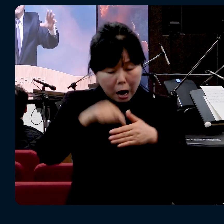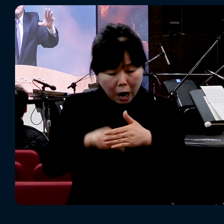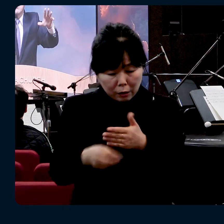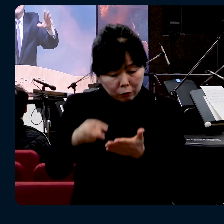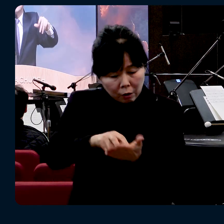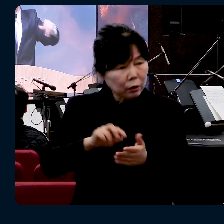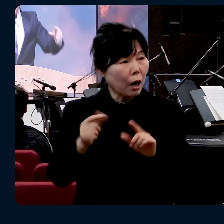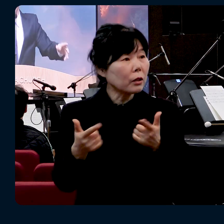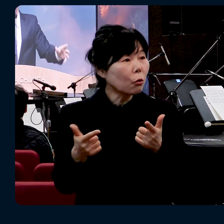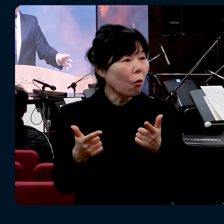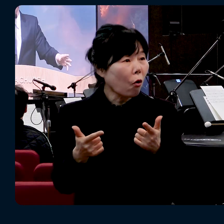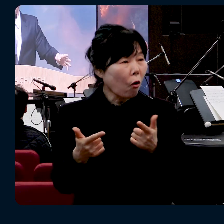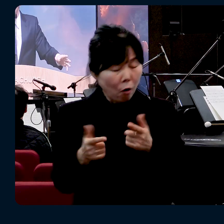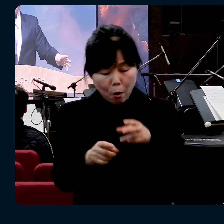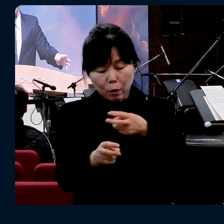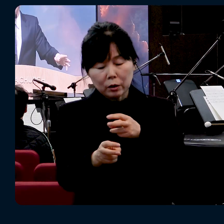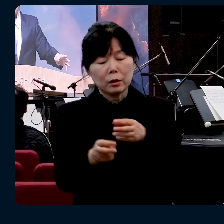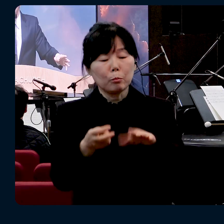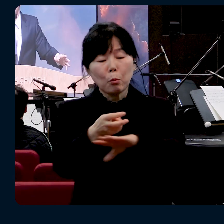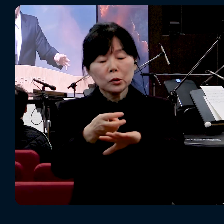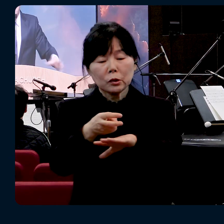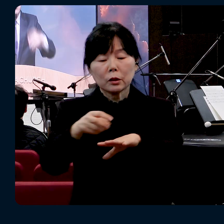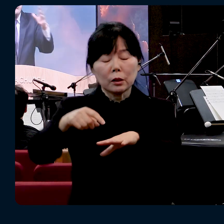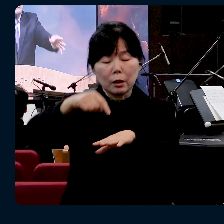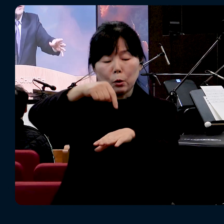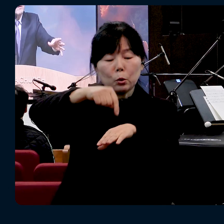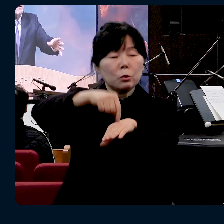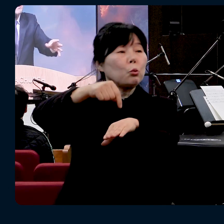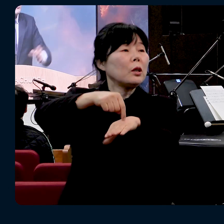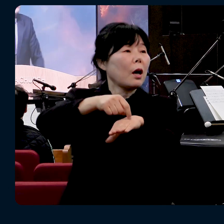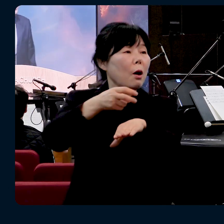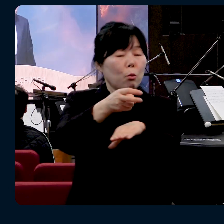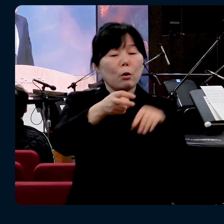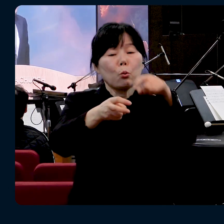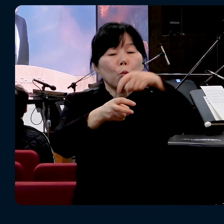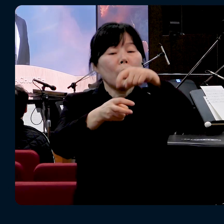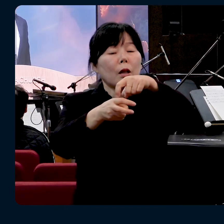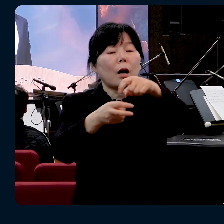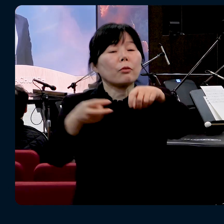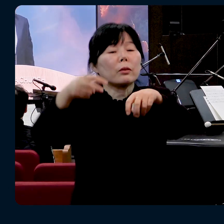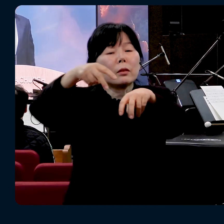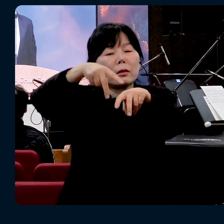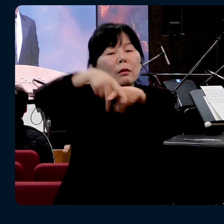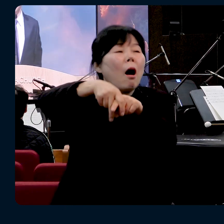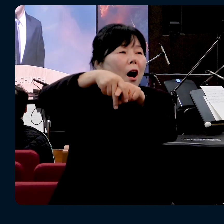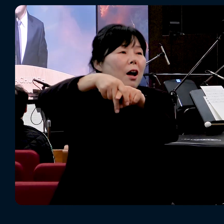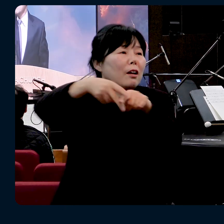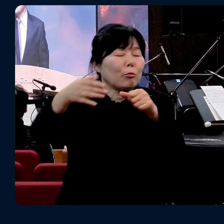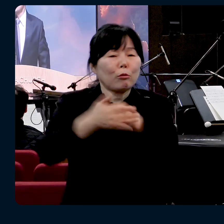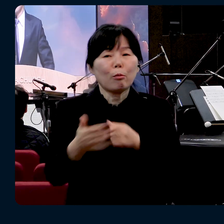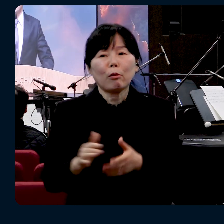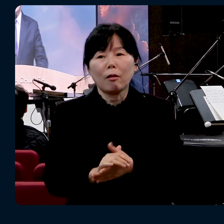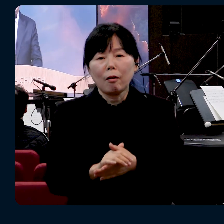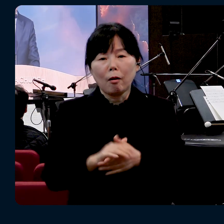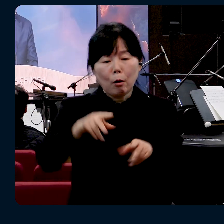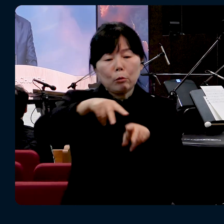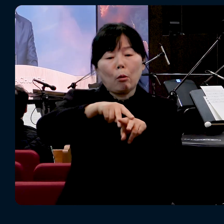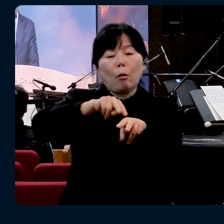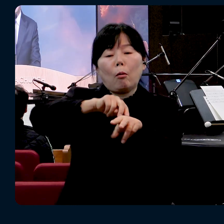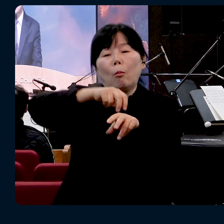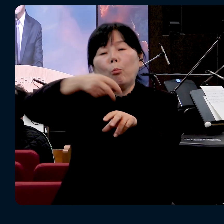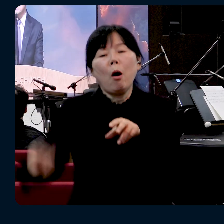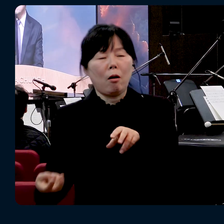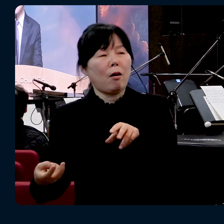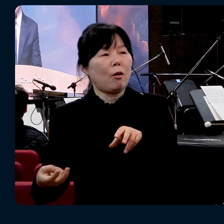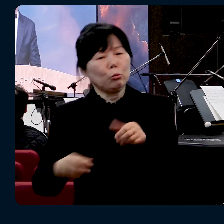획 가다가 덜컹 서거나 그러면 떨어져 죽는 거예요. 그렇게 죽으면 그 중에 연고가 없는 사람들, 가족도 없는